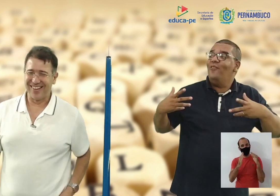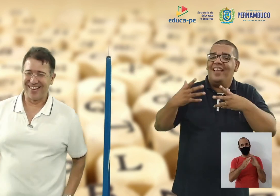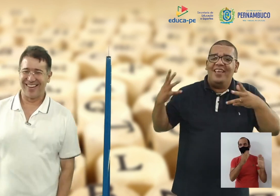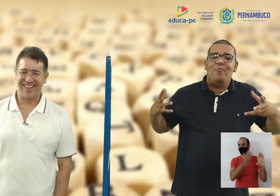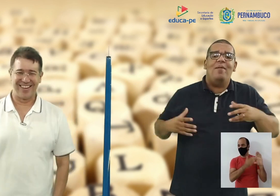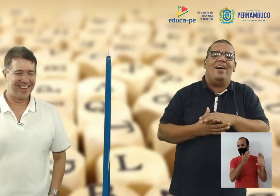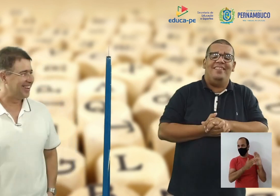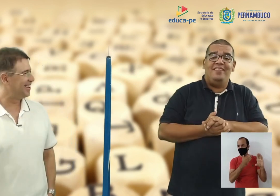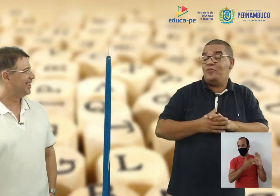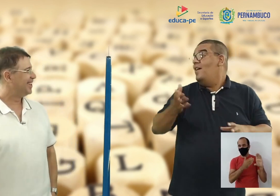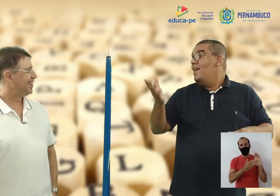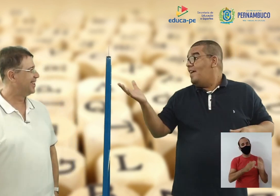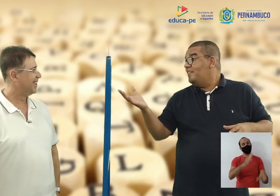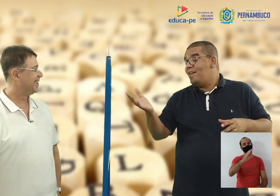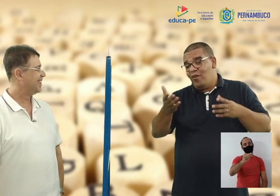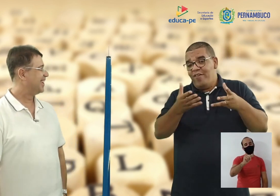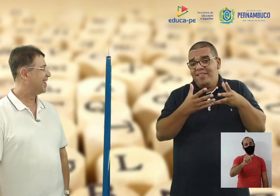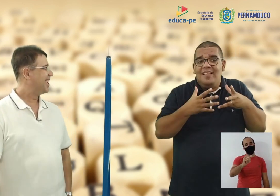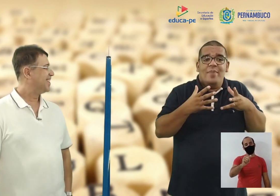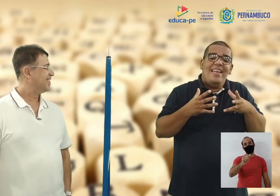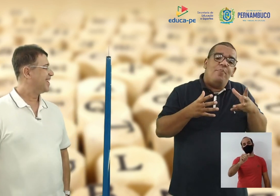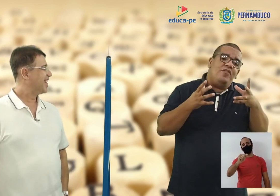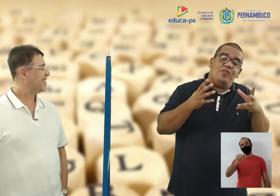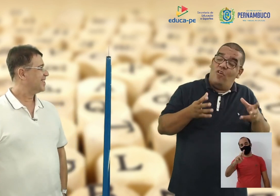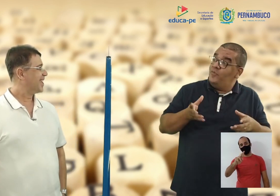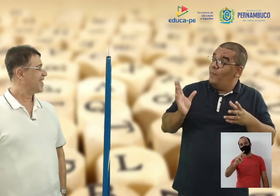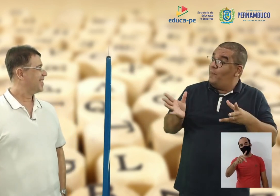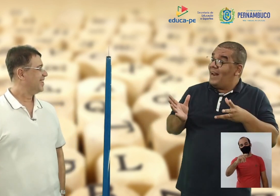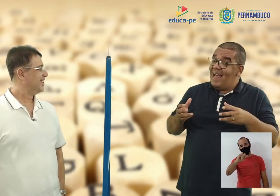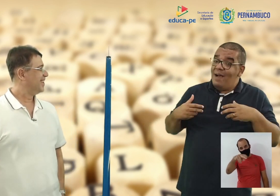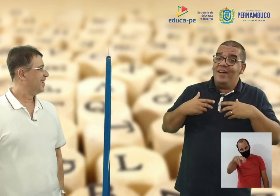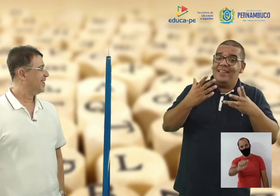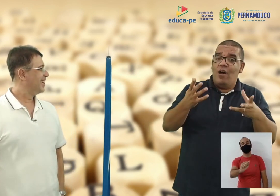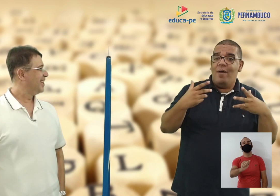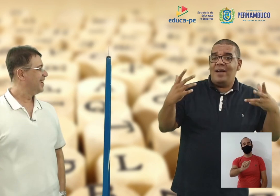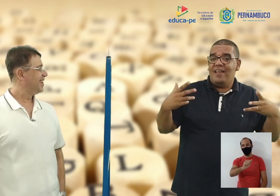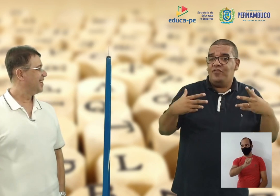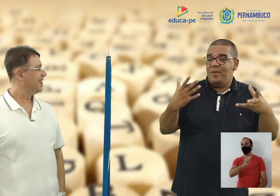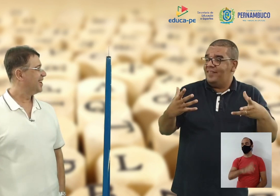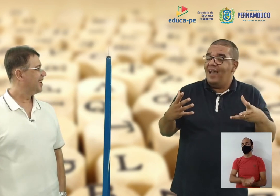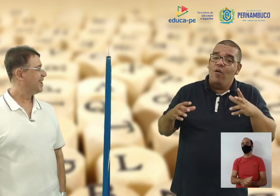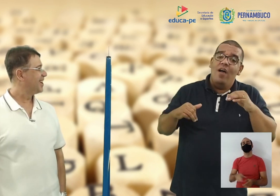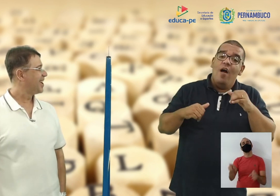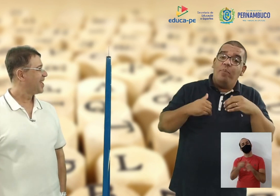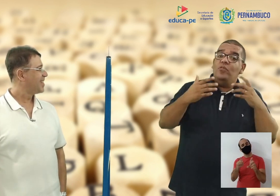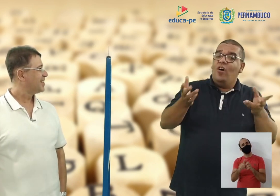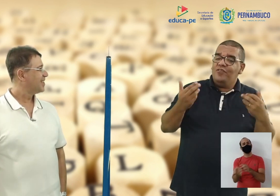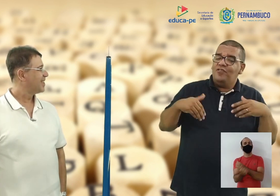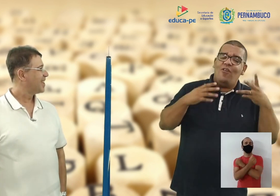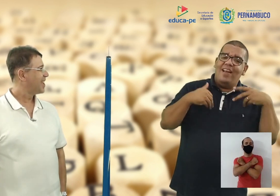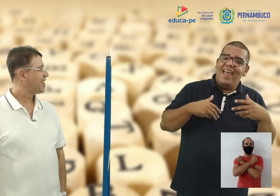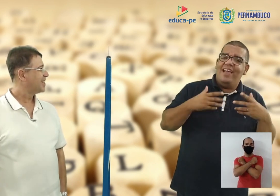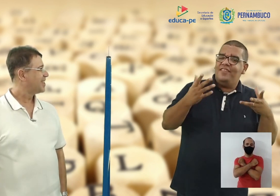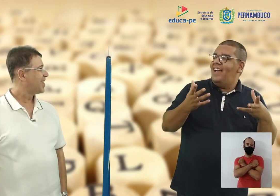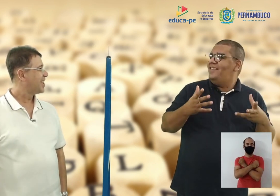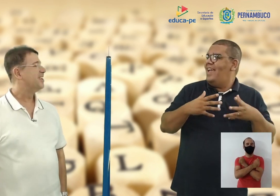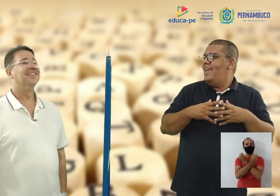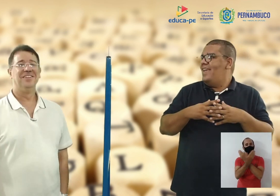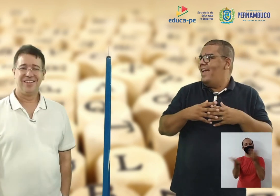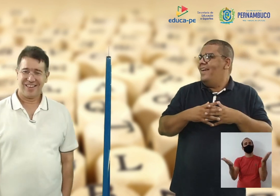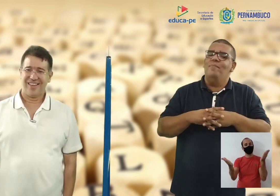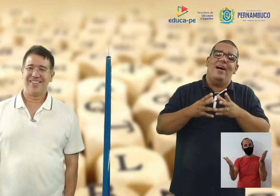à tona aqui no Papo Artístico. E a gente aproveita também, né, professor Robson, para mandar um abraço especial para os nossos colegas